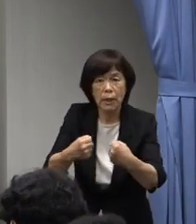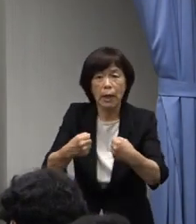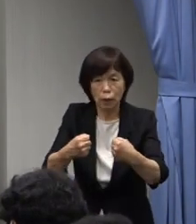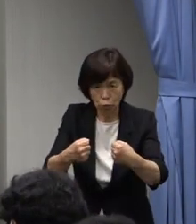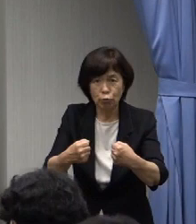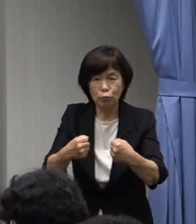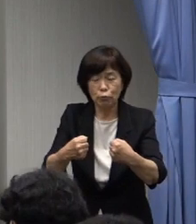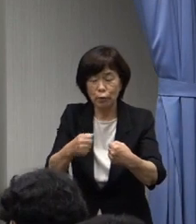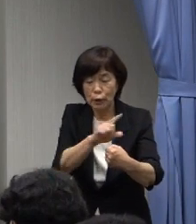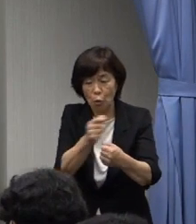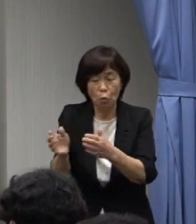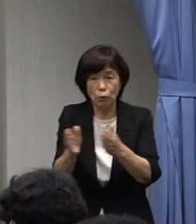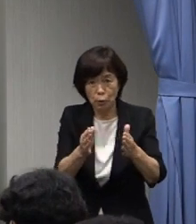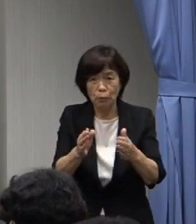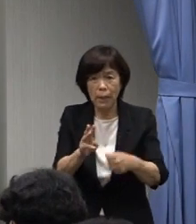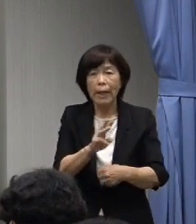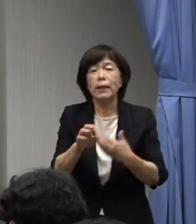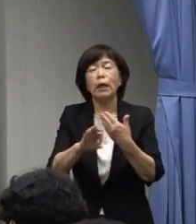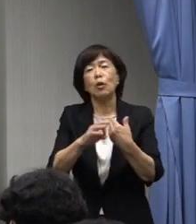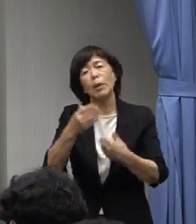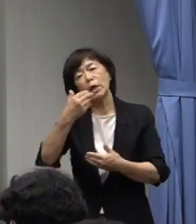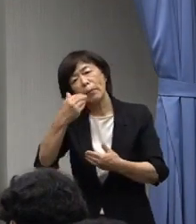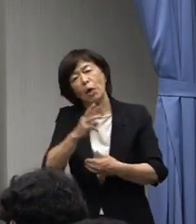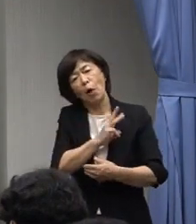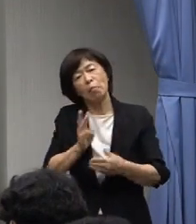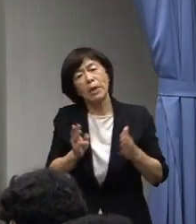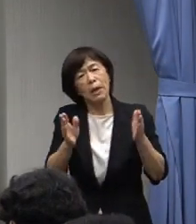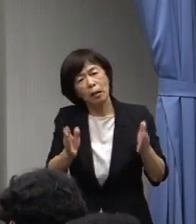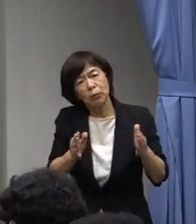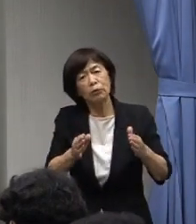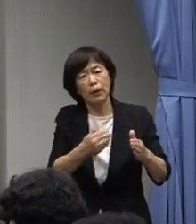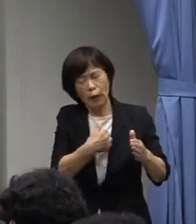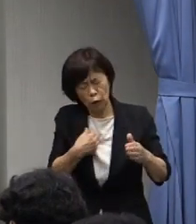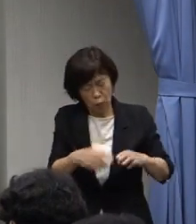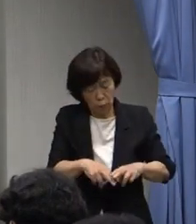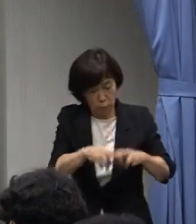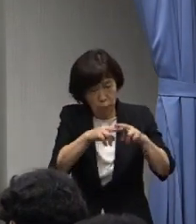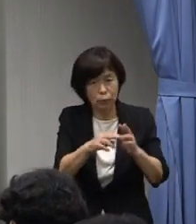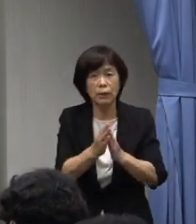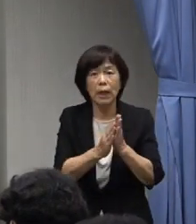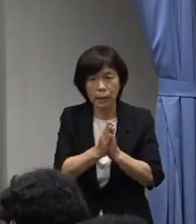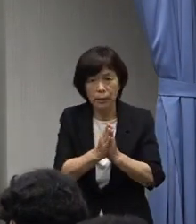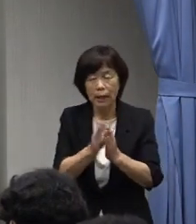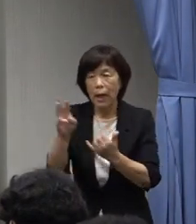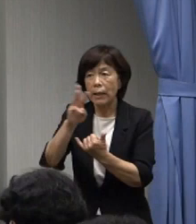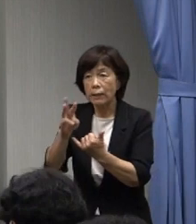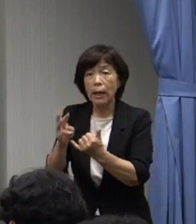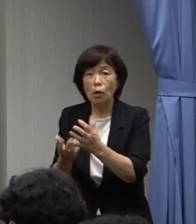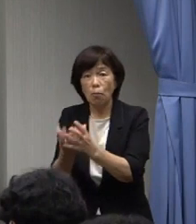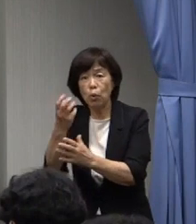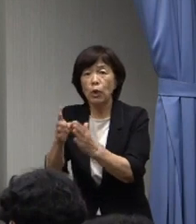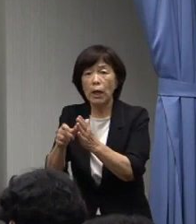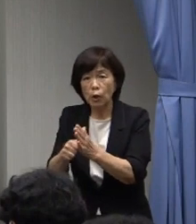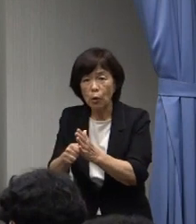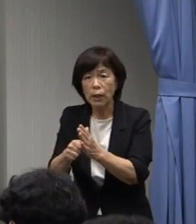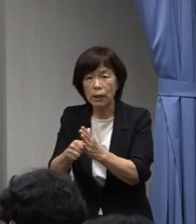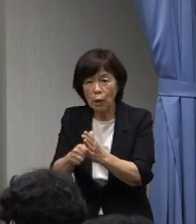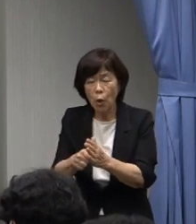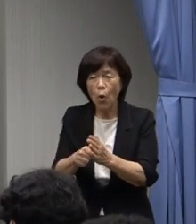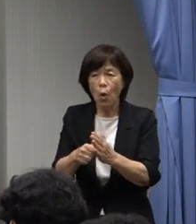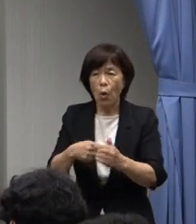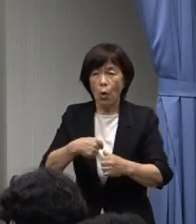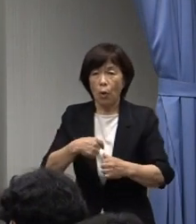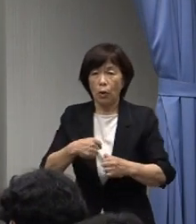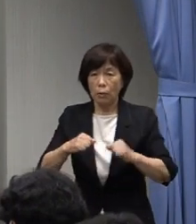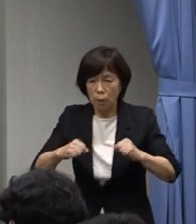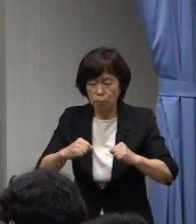3日分程度ですね。そして、災害時、もし災害が起こったときは、安否確認をどうするかというのも、